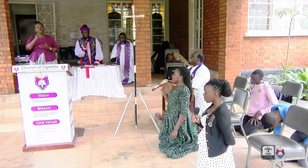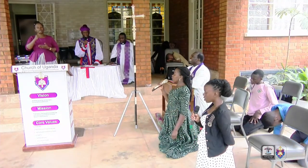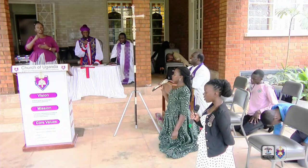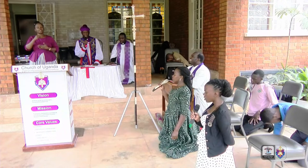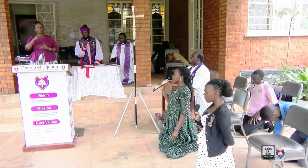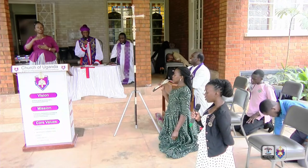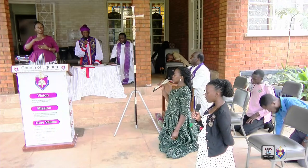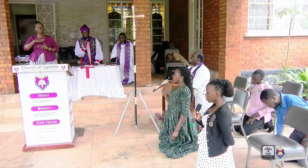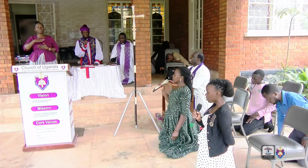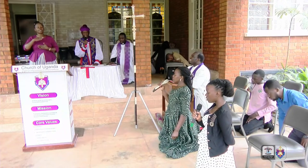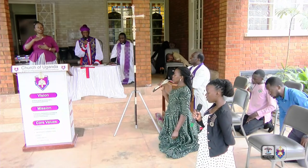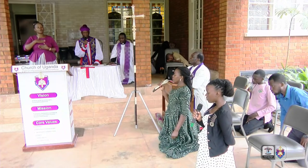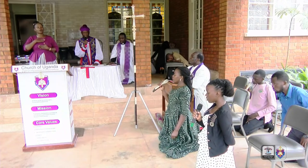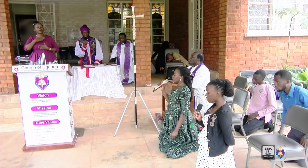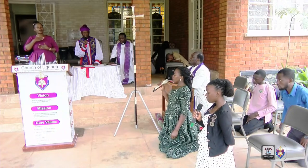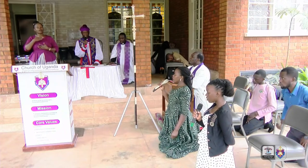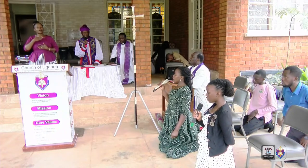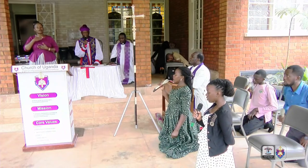sale